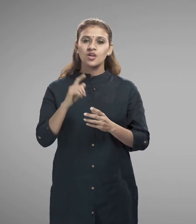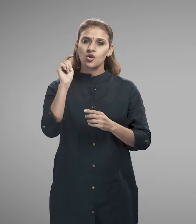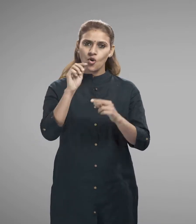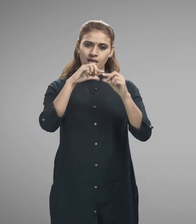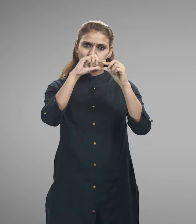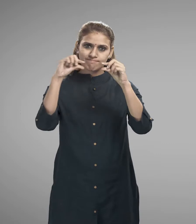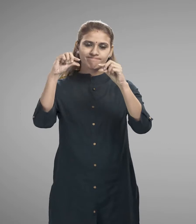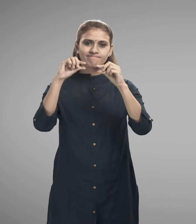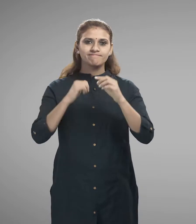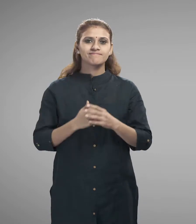लिंग,